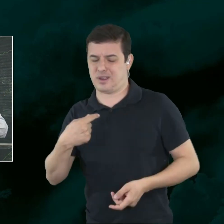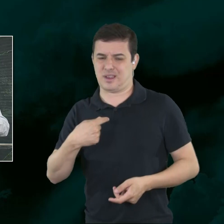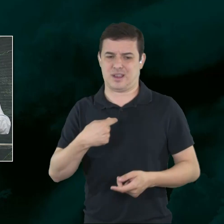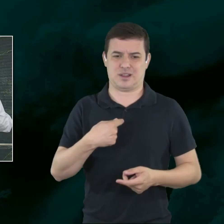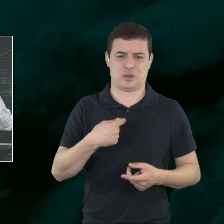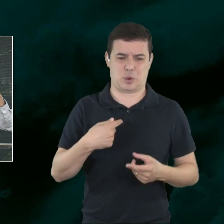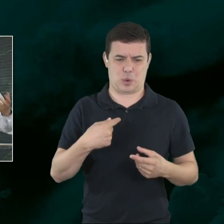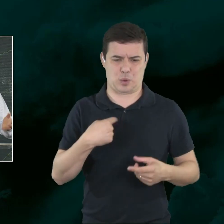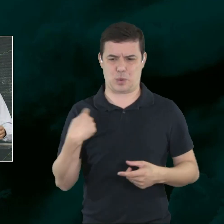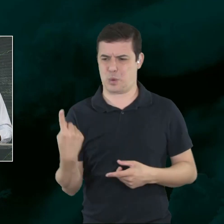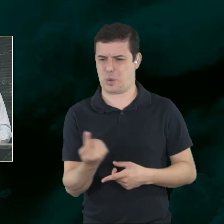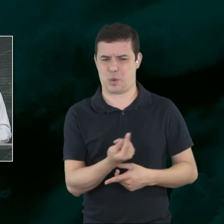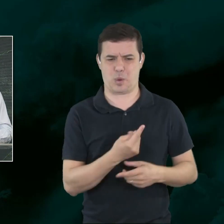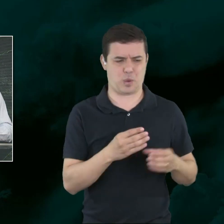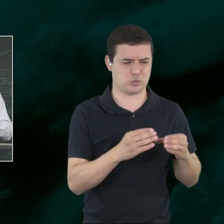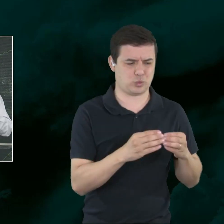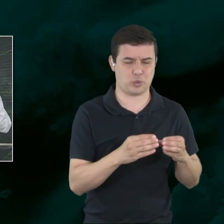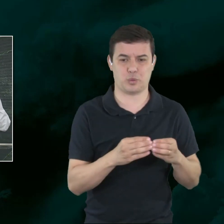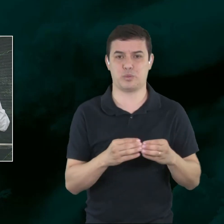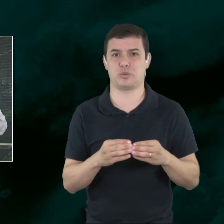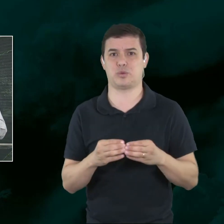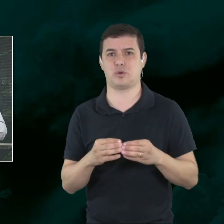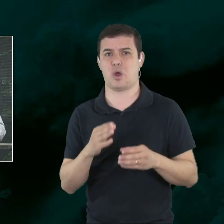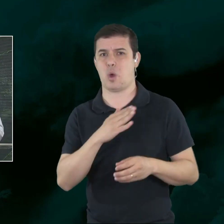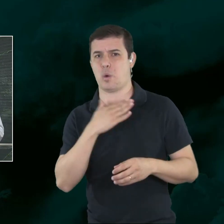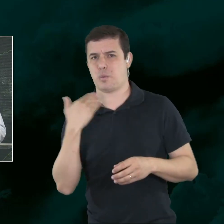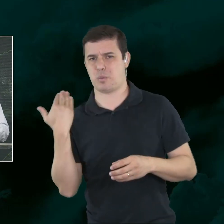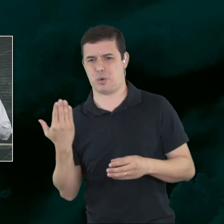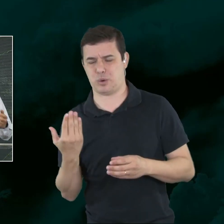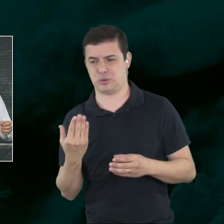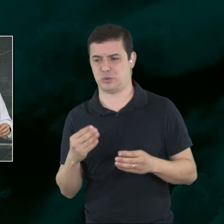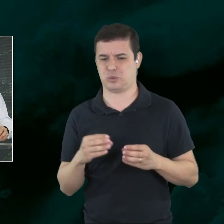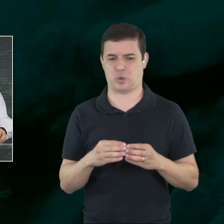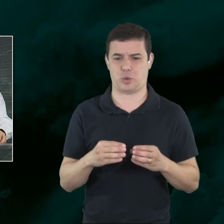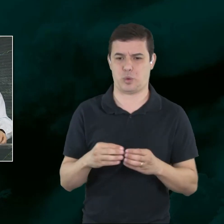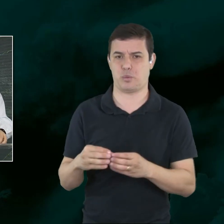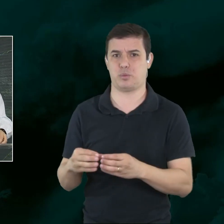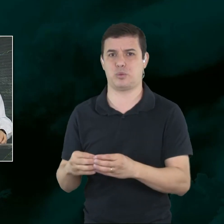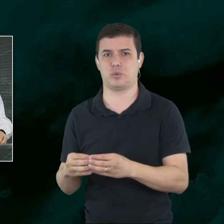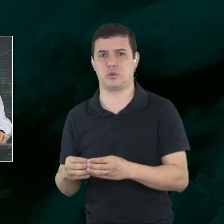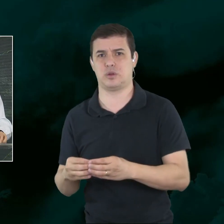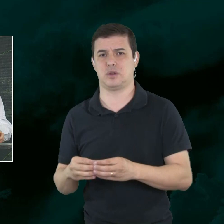muitos deles foram mortos ou maltratados. Então